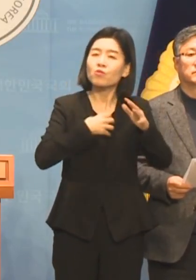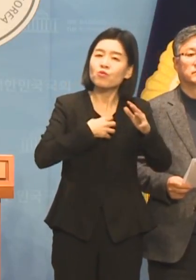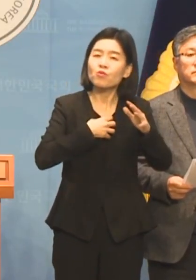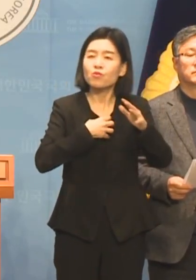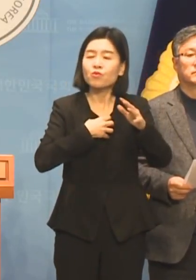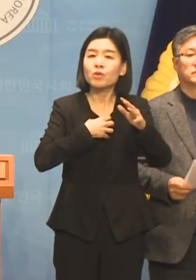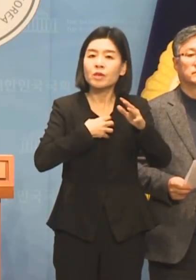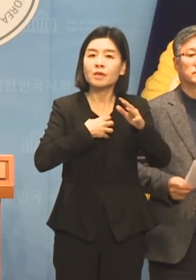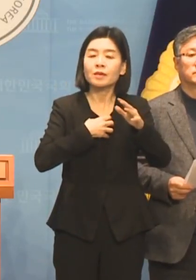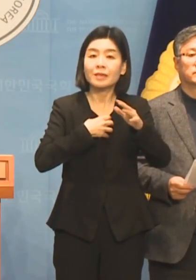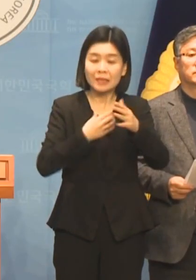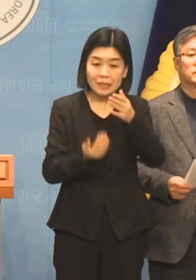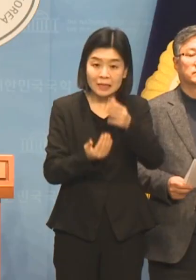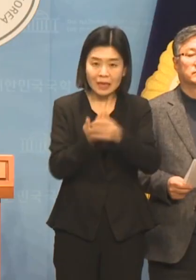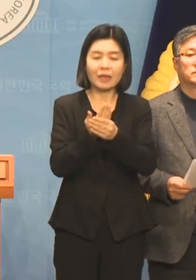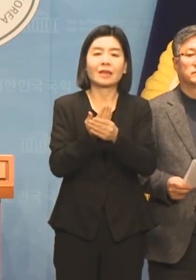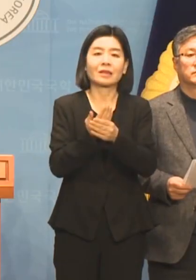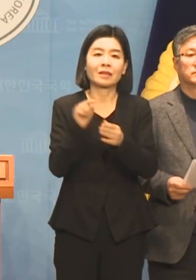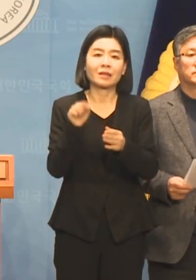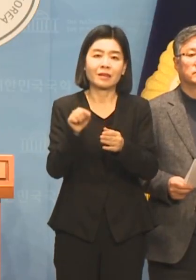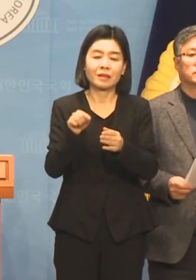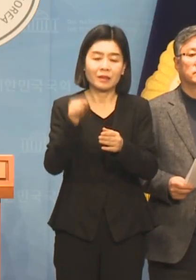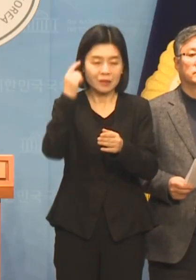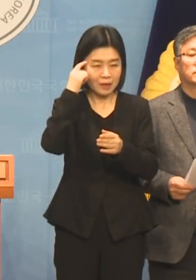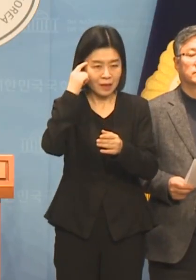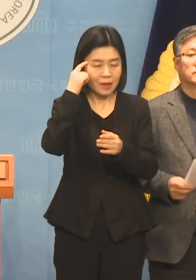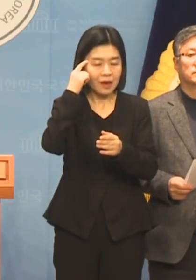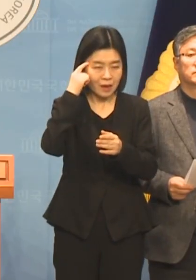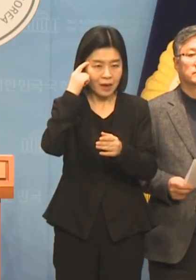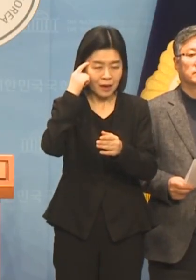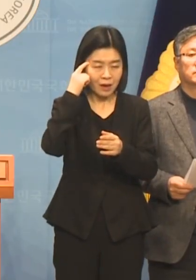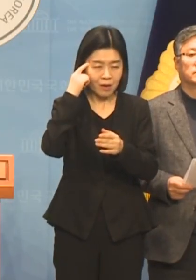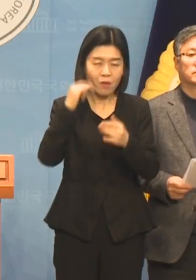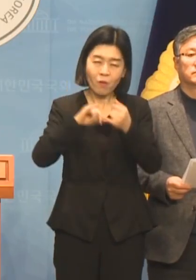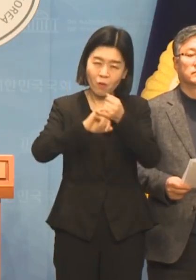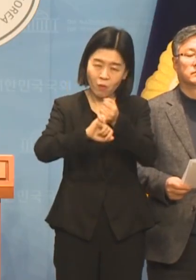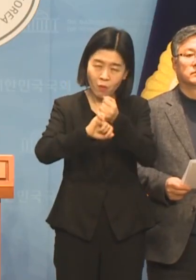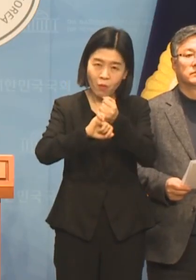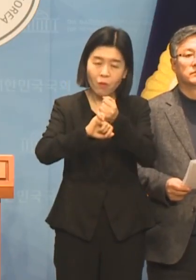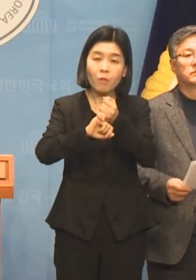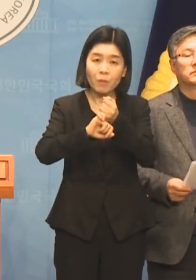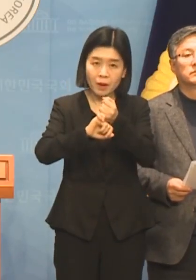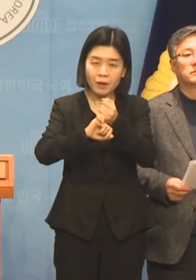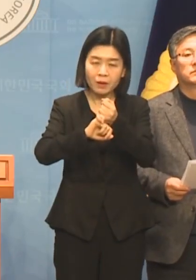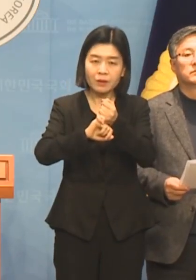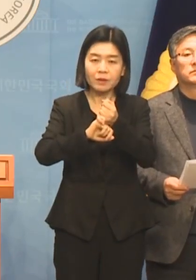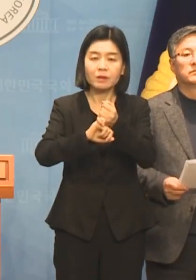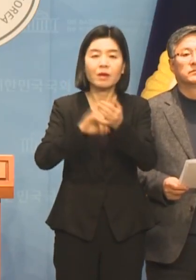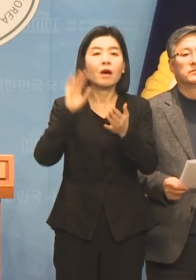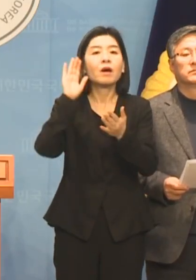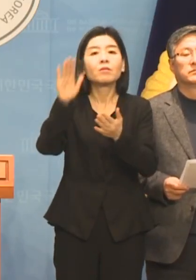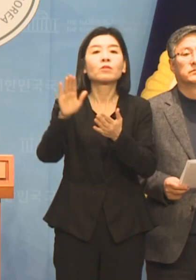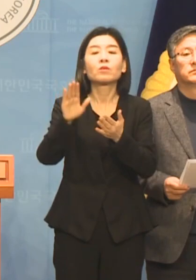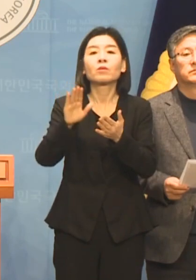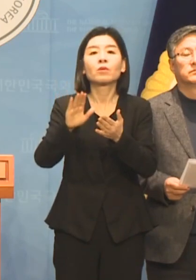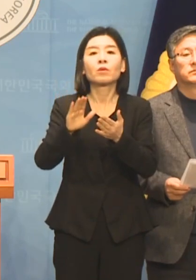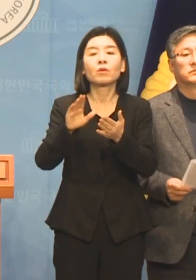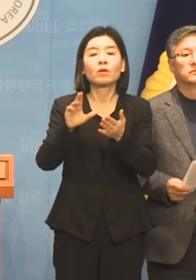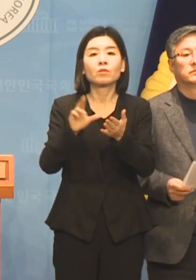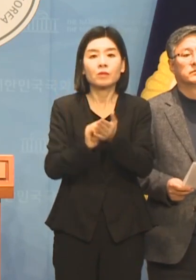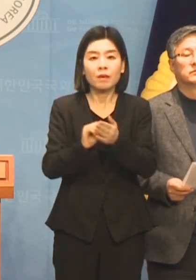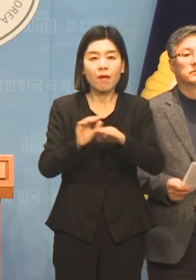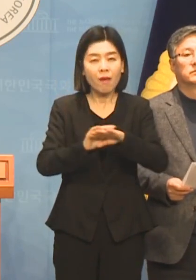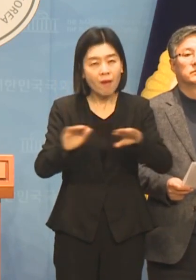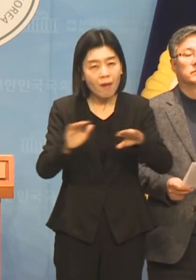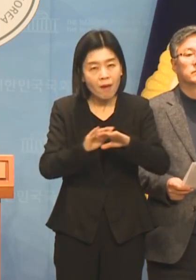재난이다 라는 것을 우리가 공통의 인식에 깔고 있어야 이 문제에 대한 이후 대책이 제대로 세워질